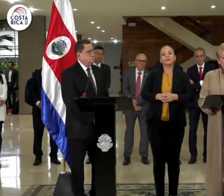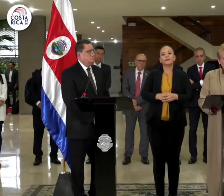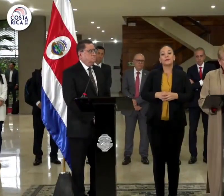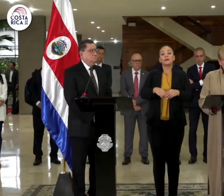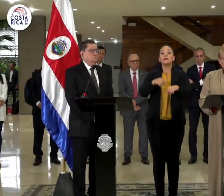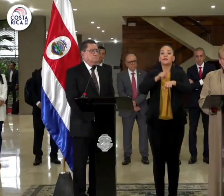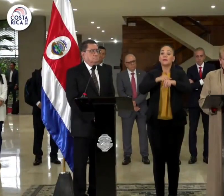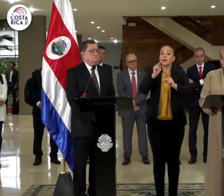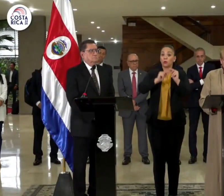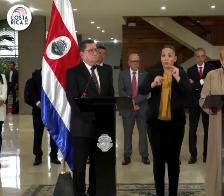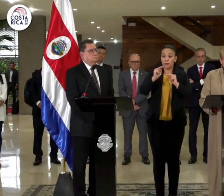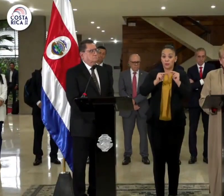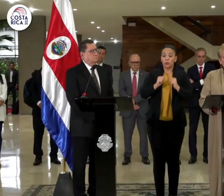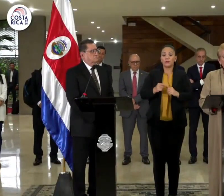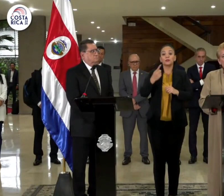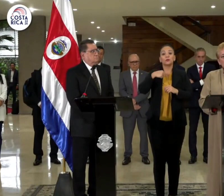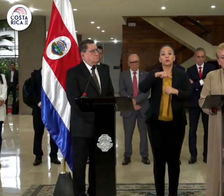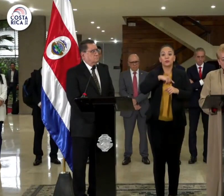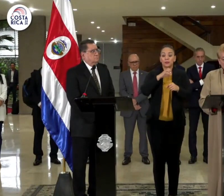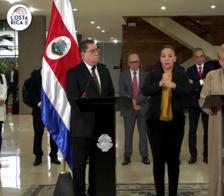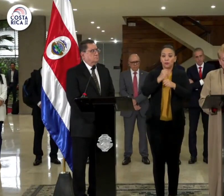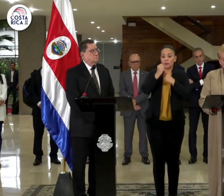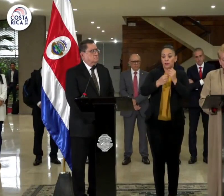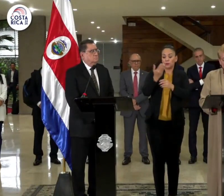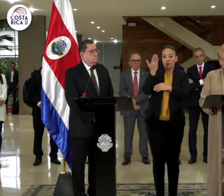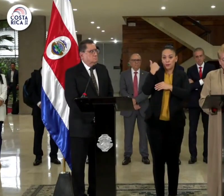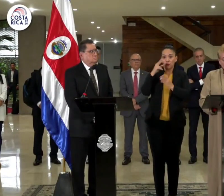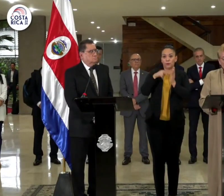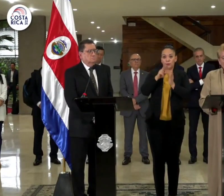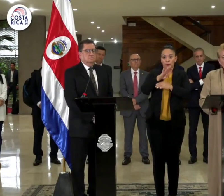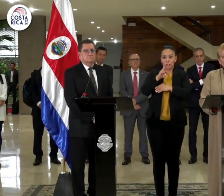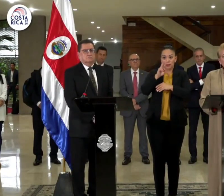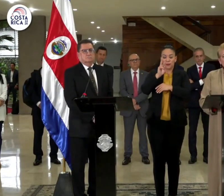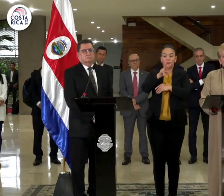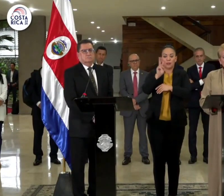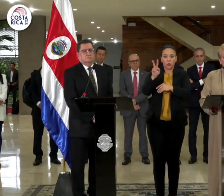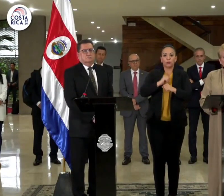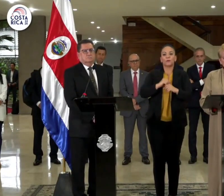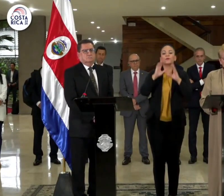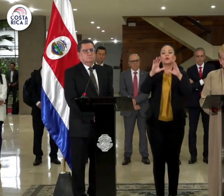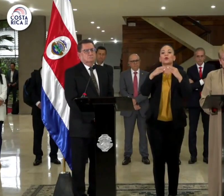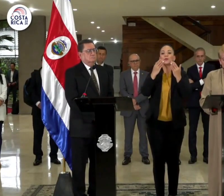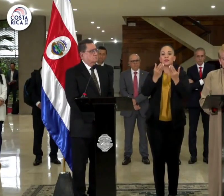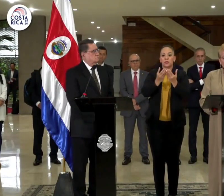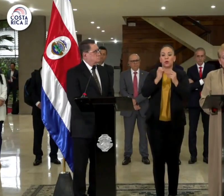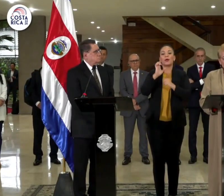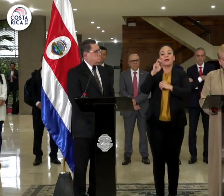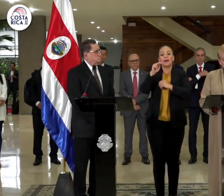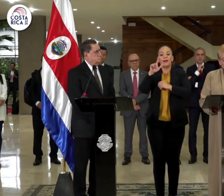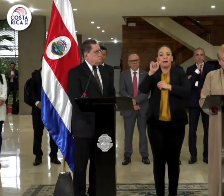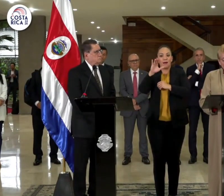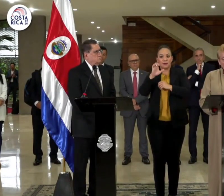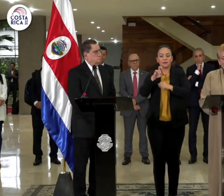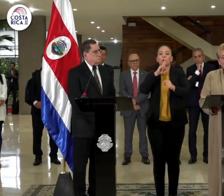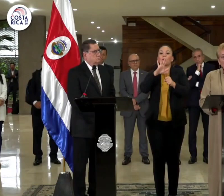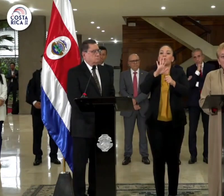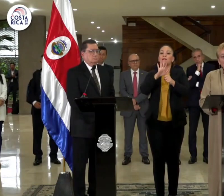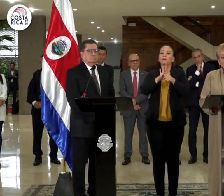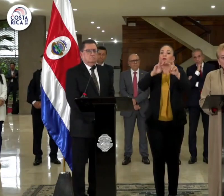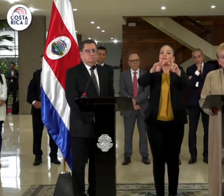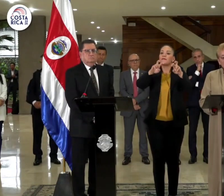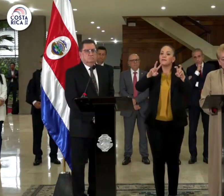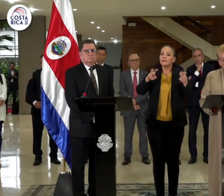las negociaciones que hicimos el año pasado, la Comisión de Enlace se comprometió a revisar